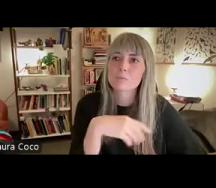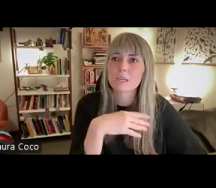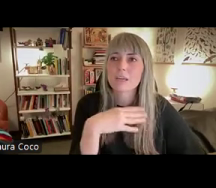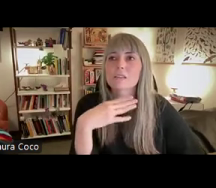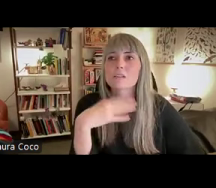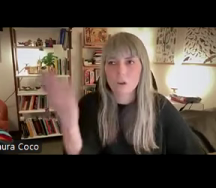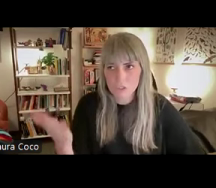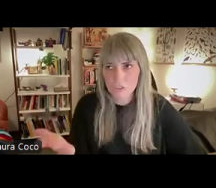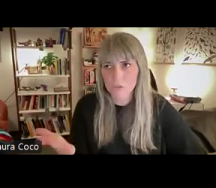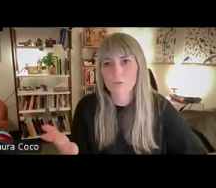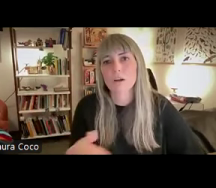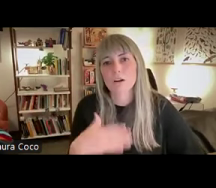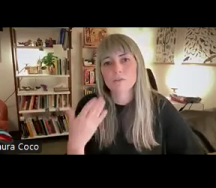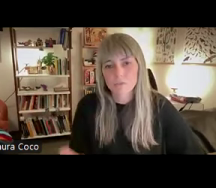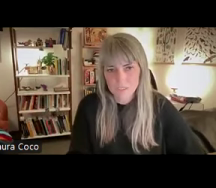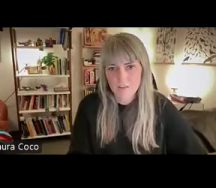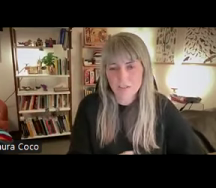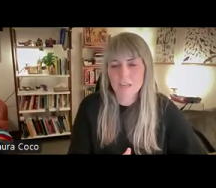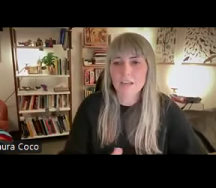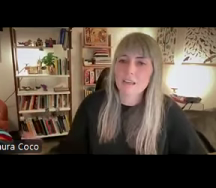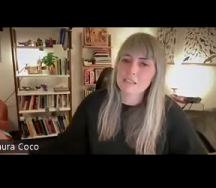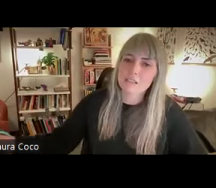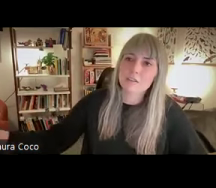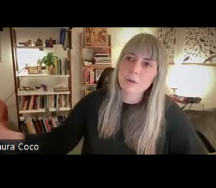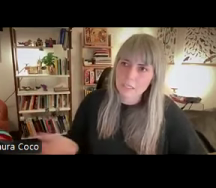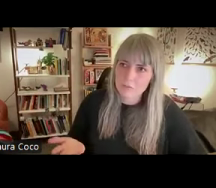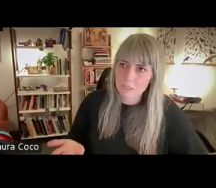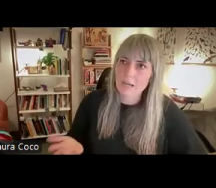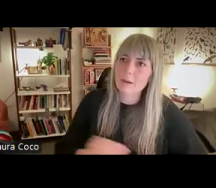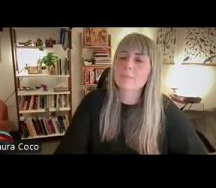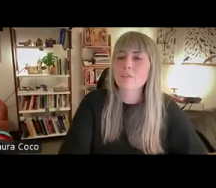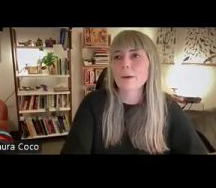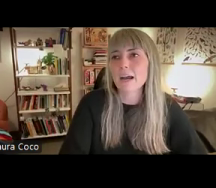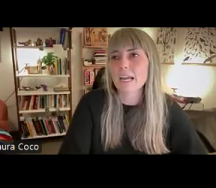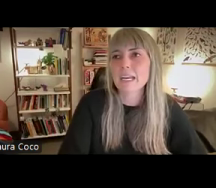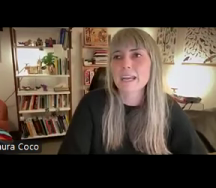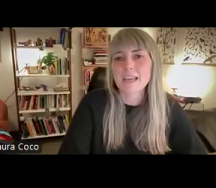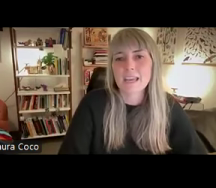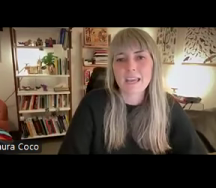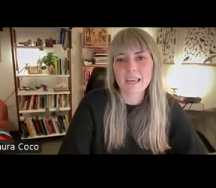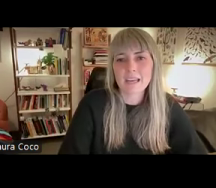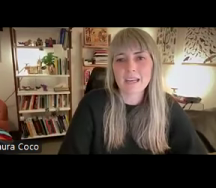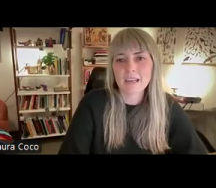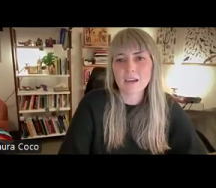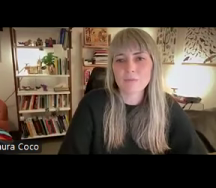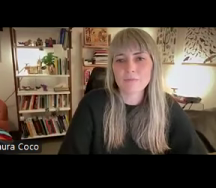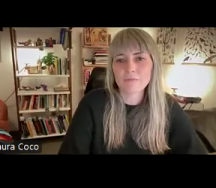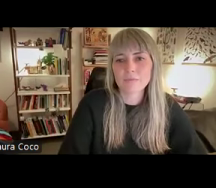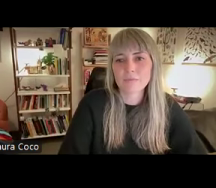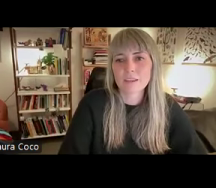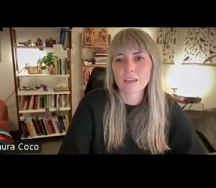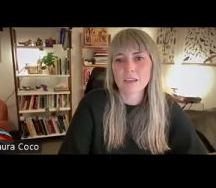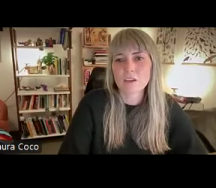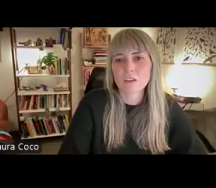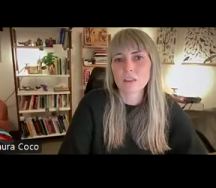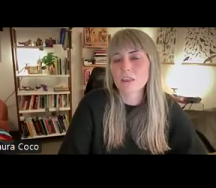ni se le permite ponerse protección auditiva por seguridad, por si acaso un montecarga saldría por